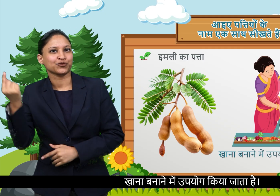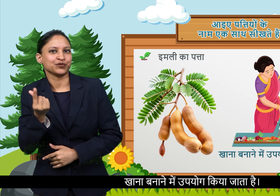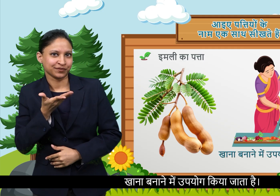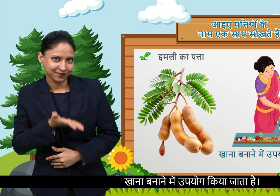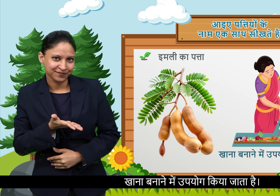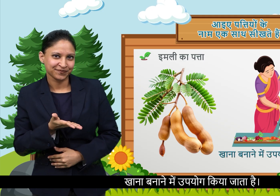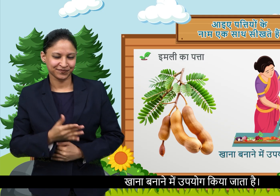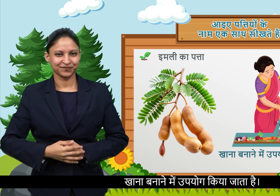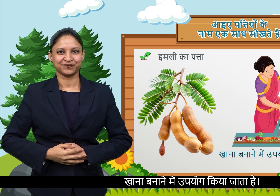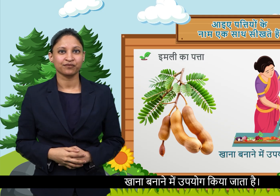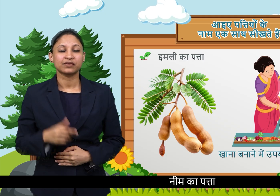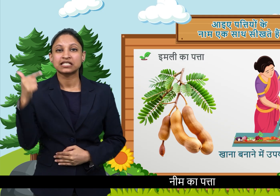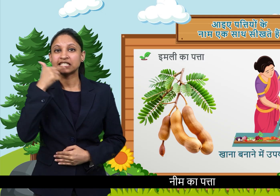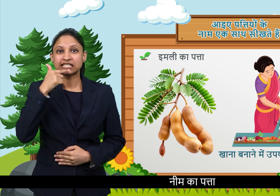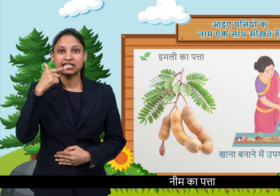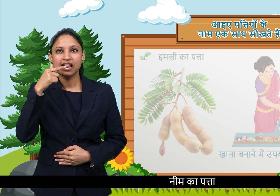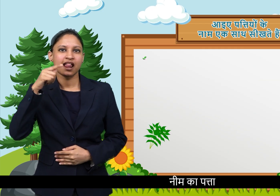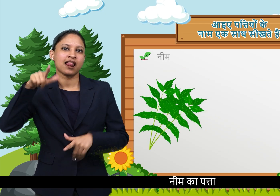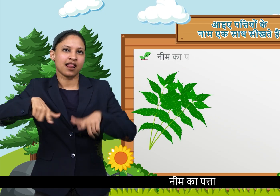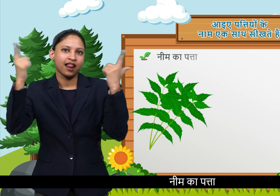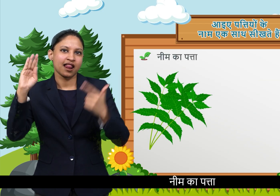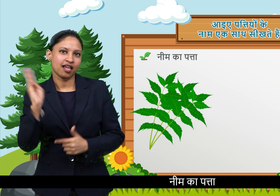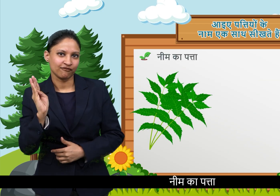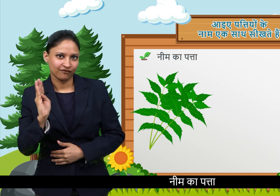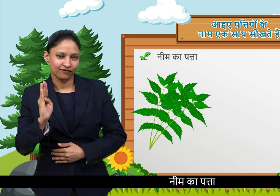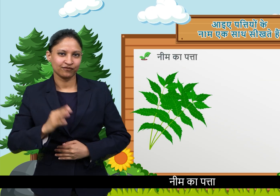खाना बनाने में उपयोग किया जाता है। नीम का पत्ता,